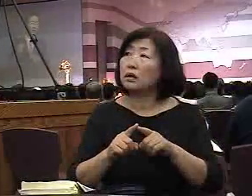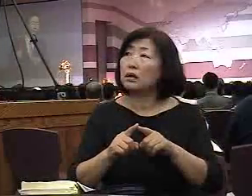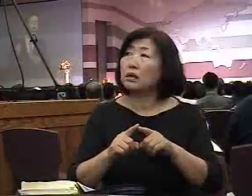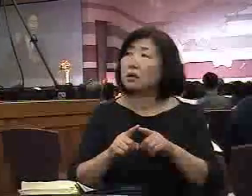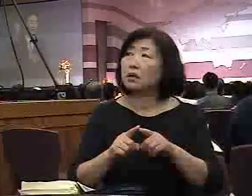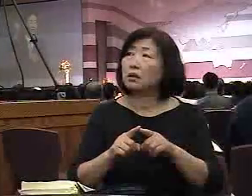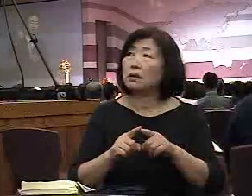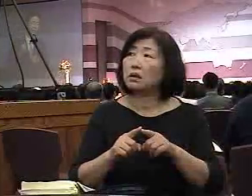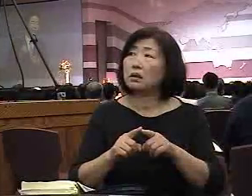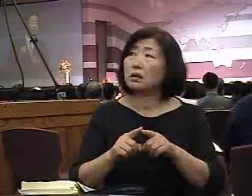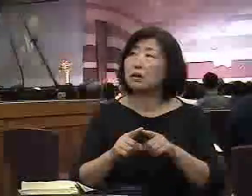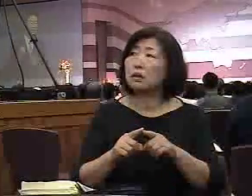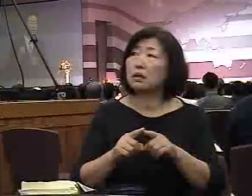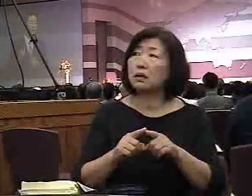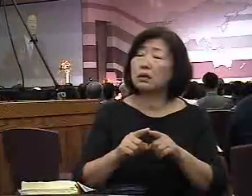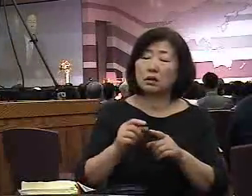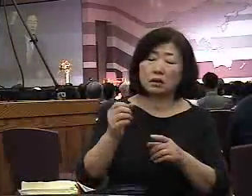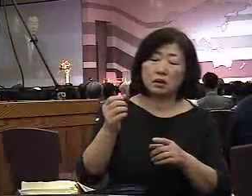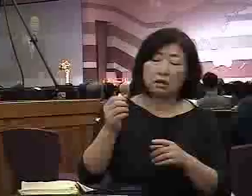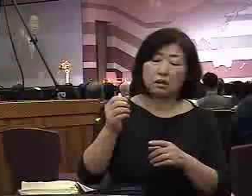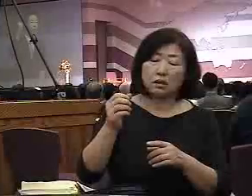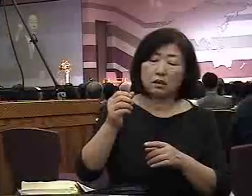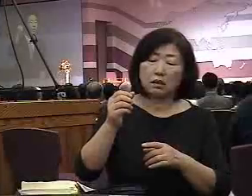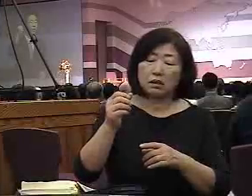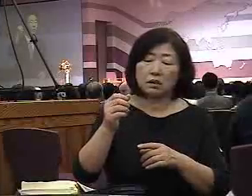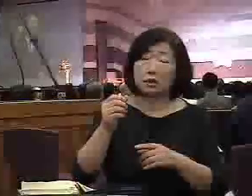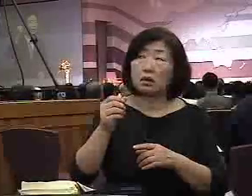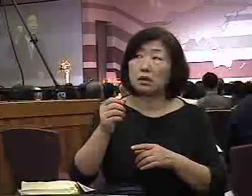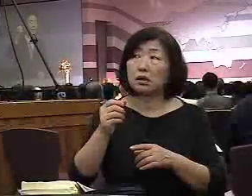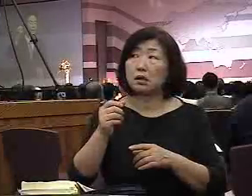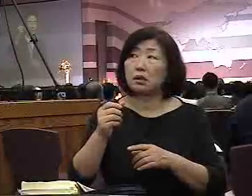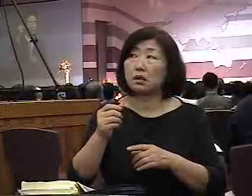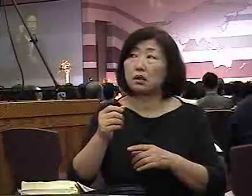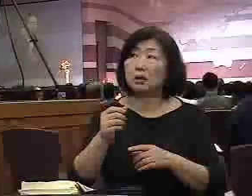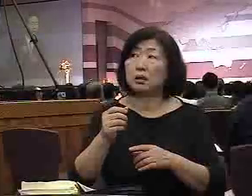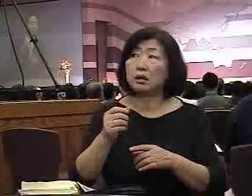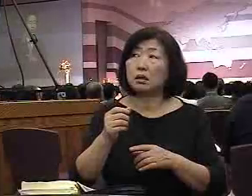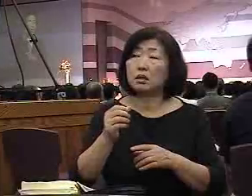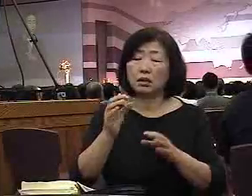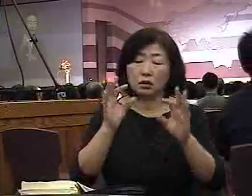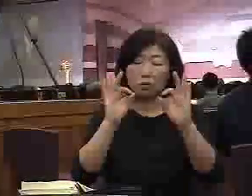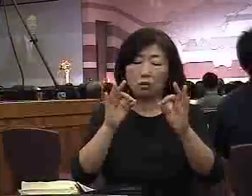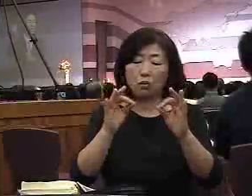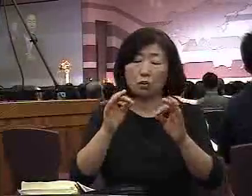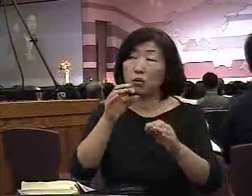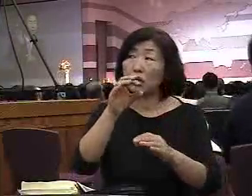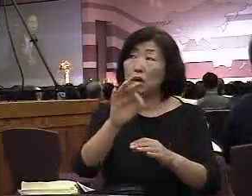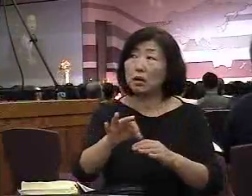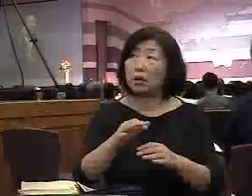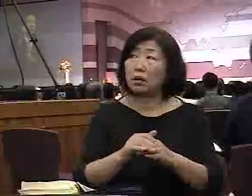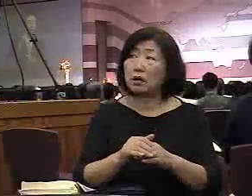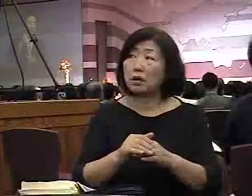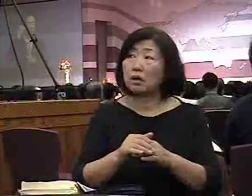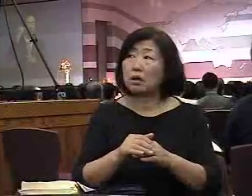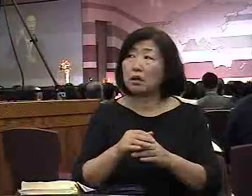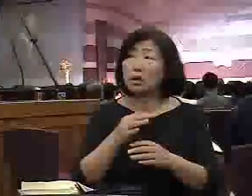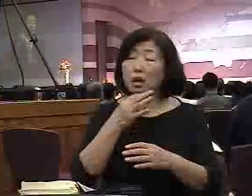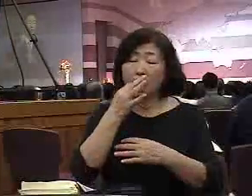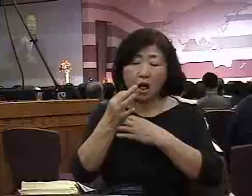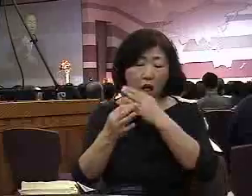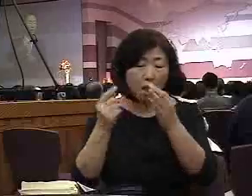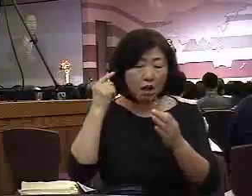각을 뜨는 것입니다. 그냥 한번 찔러서 죽이는 것도 못하는데 보는 앞에서 하나하나 그 비명소리를 들으면서